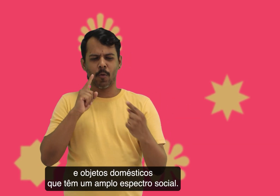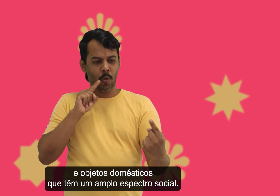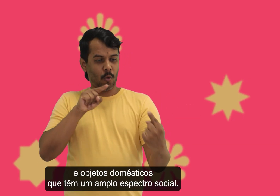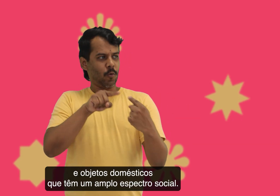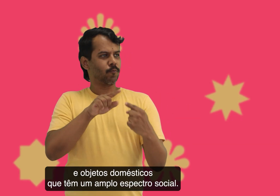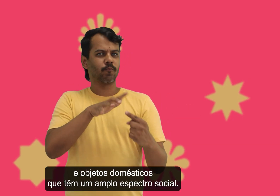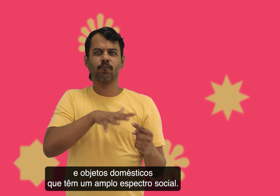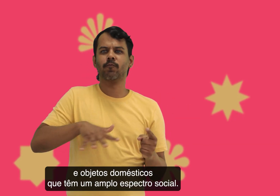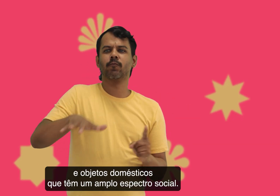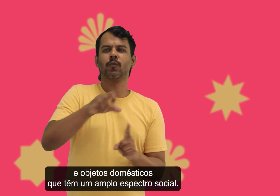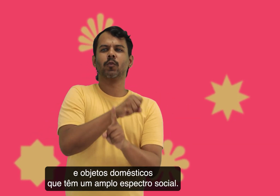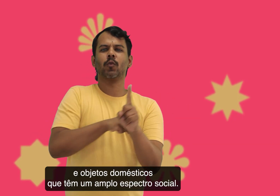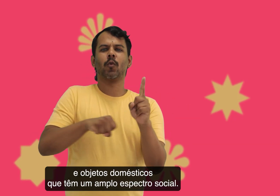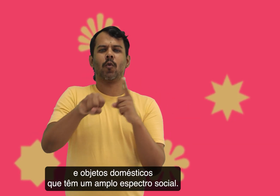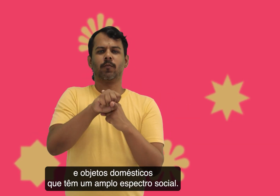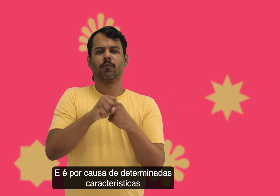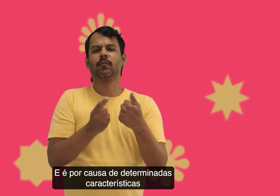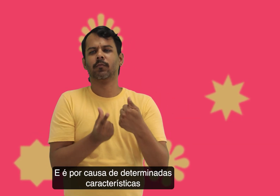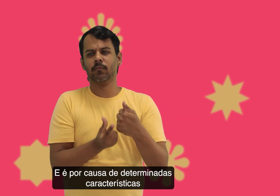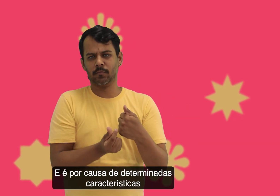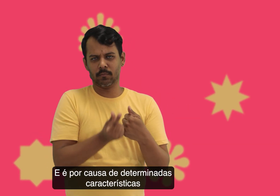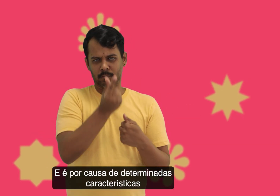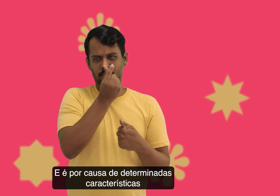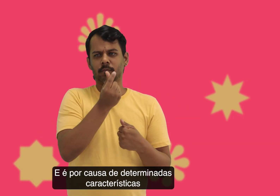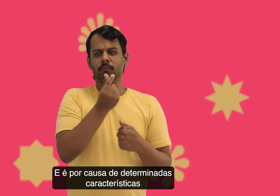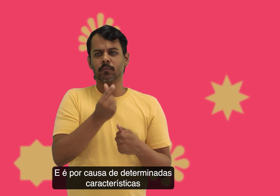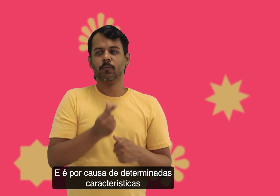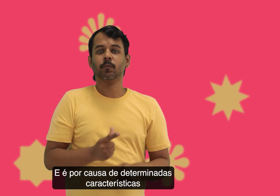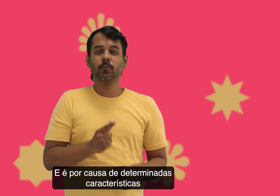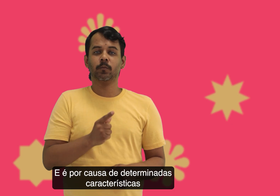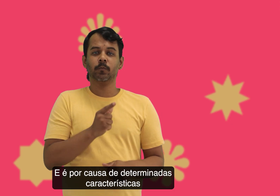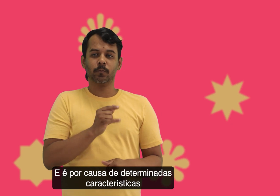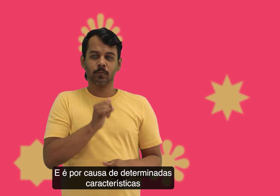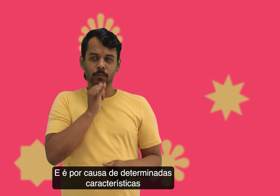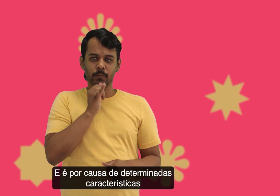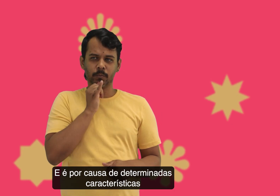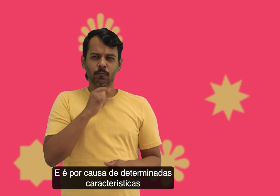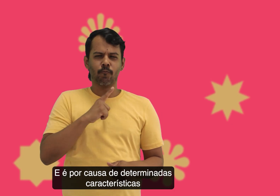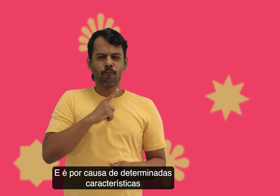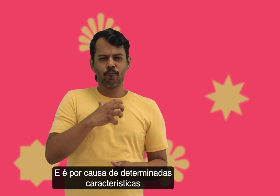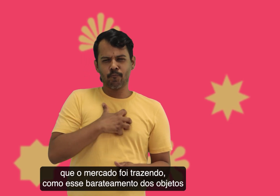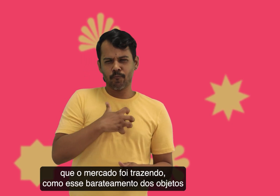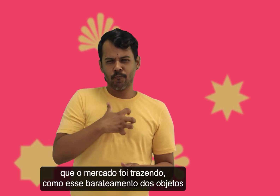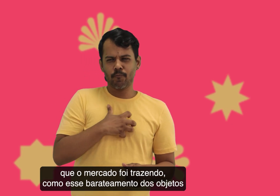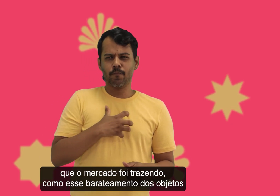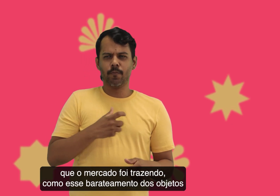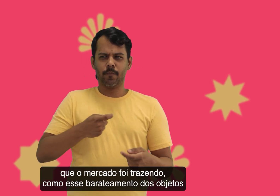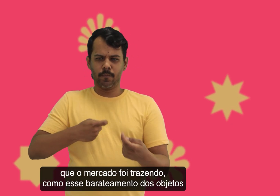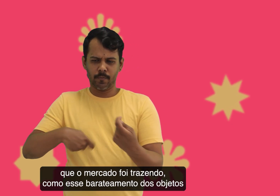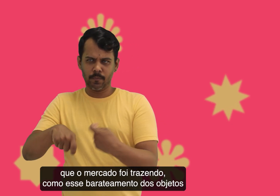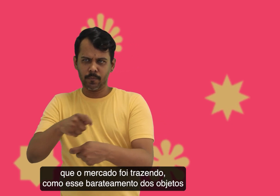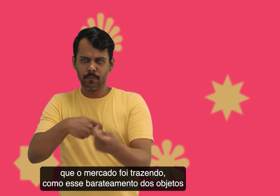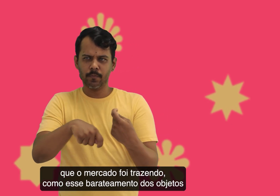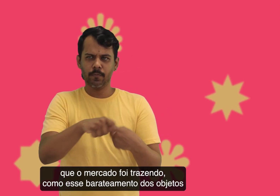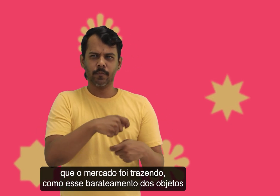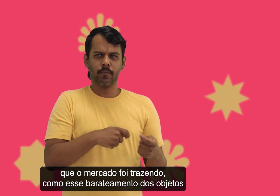um amplo espectro social, e é por causa de determinadas características que o mercado foi trazendo, como